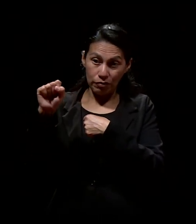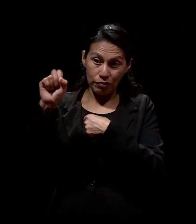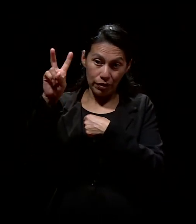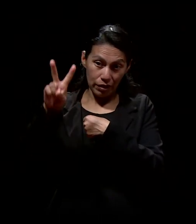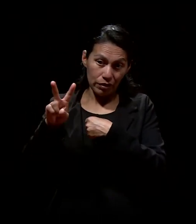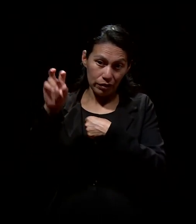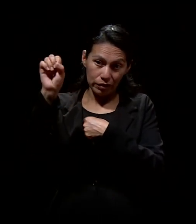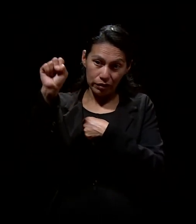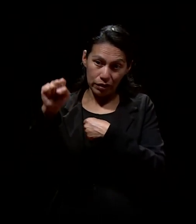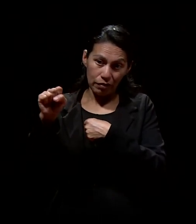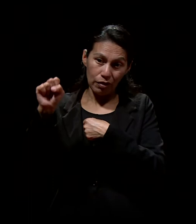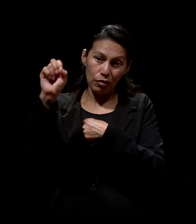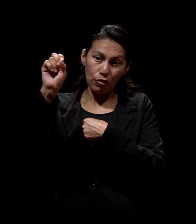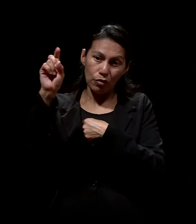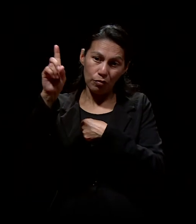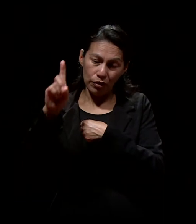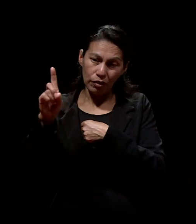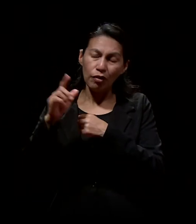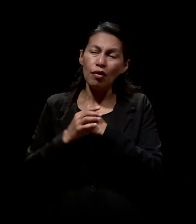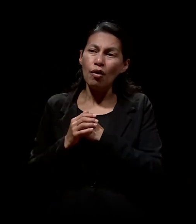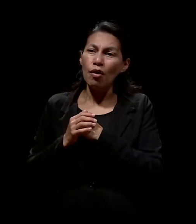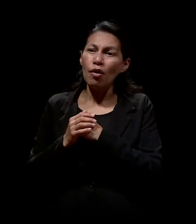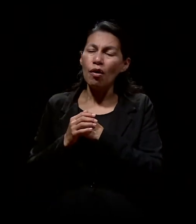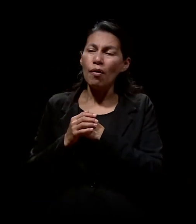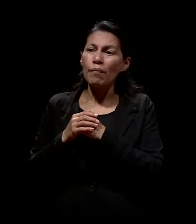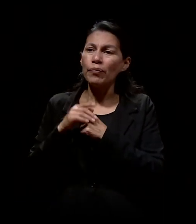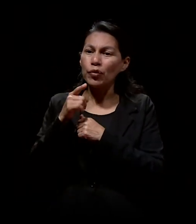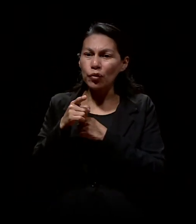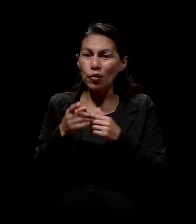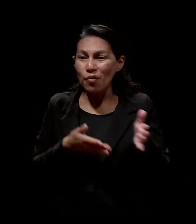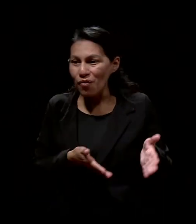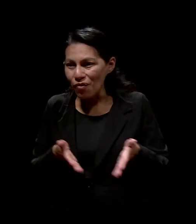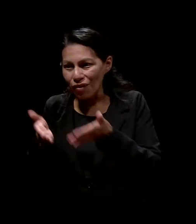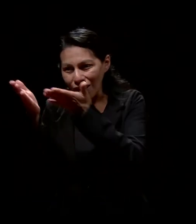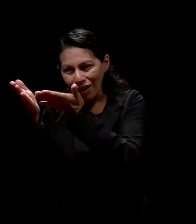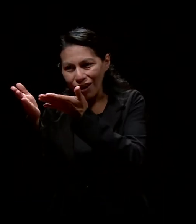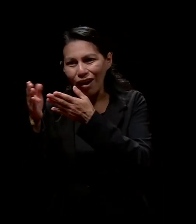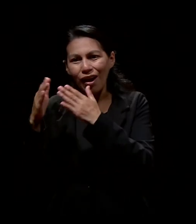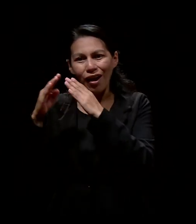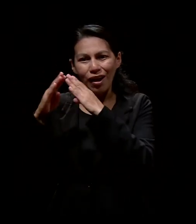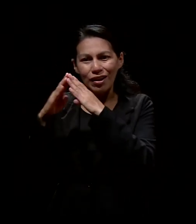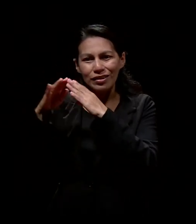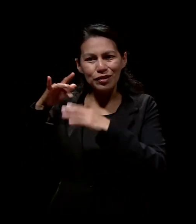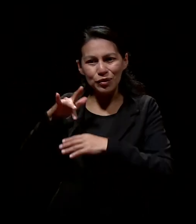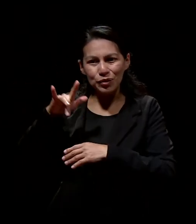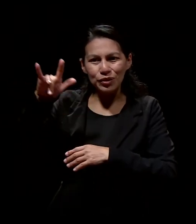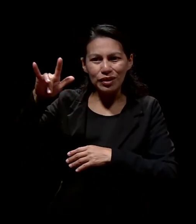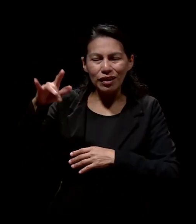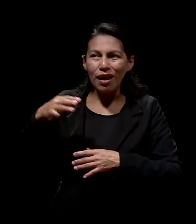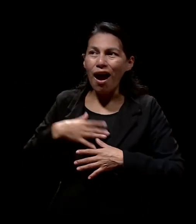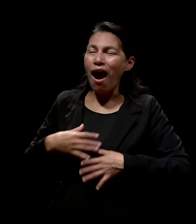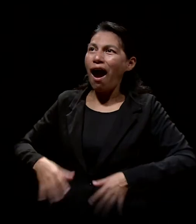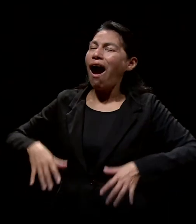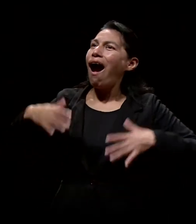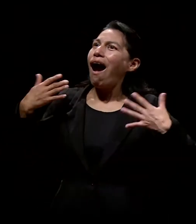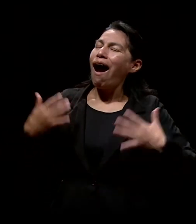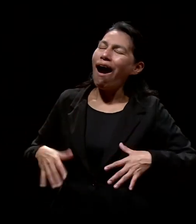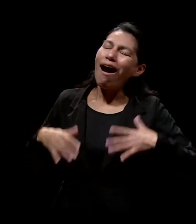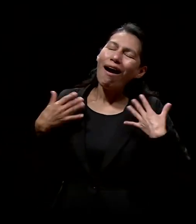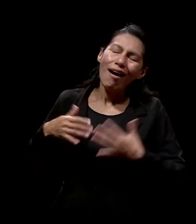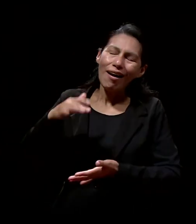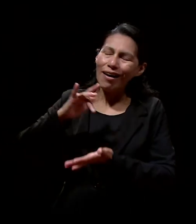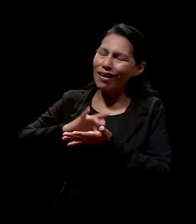poder viajar a tu casa un fin de semana y poder estar con tu familia. Yo no lo podía creer. Y yo dije, gracias Dios por